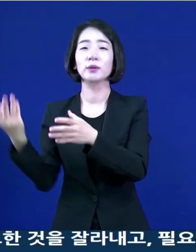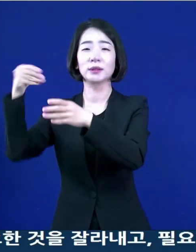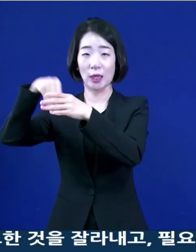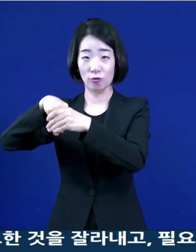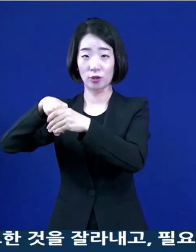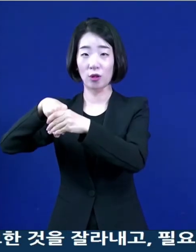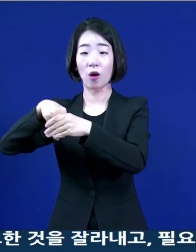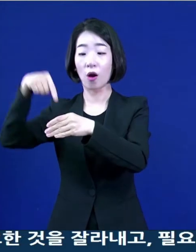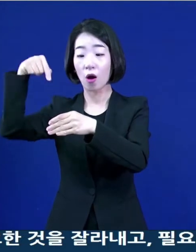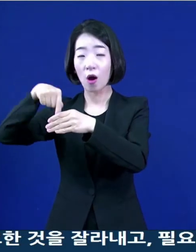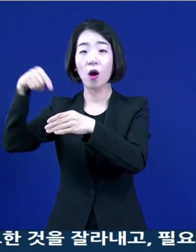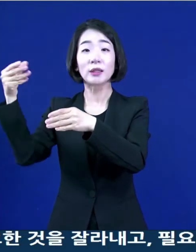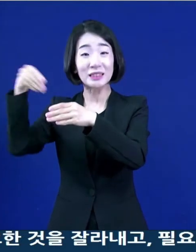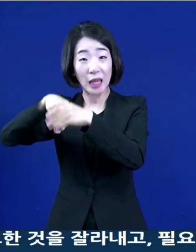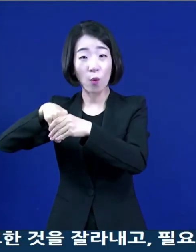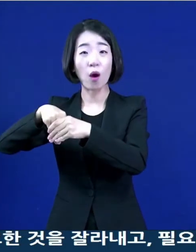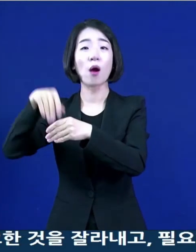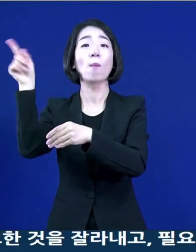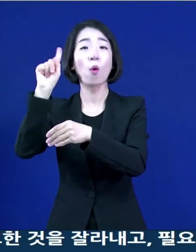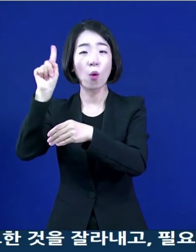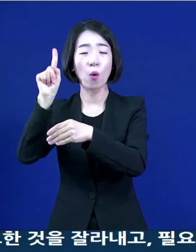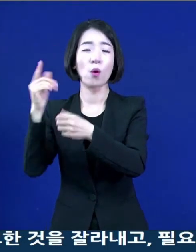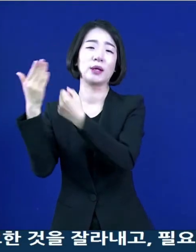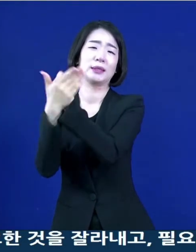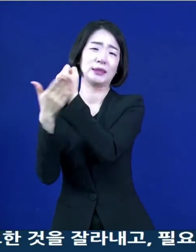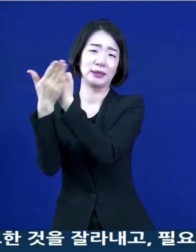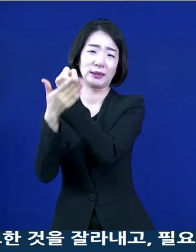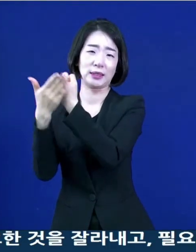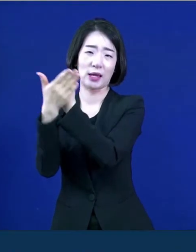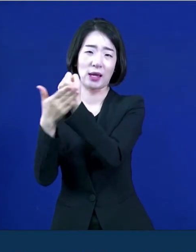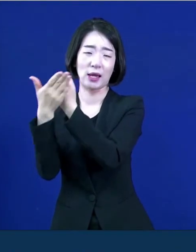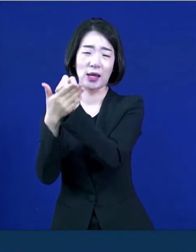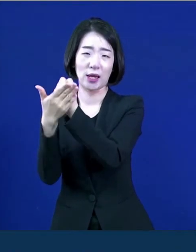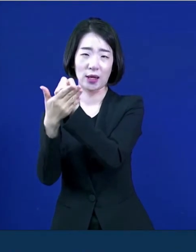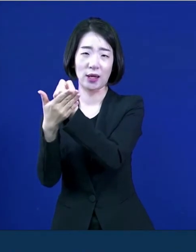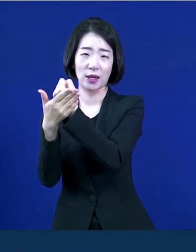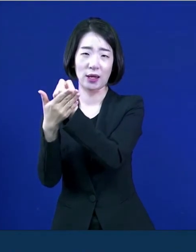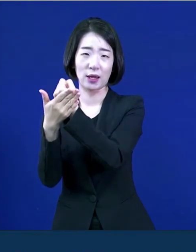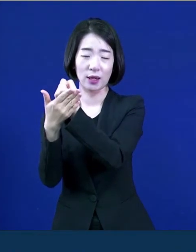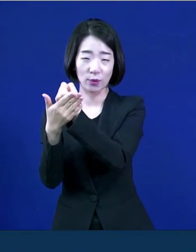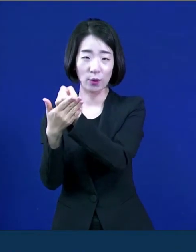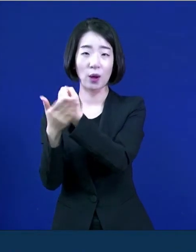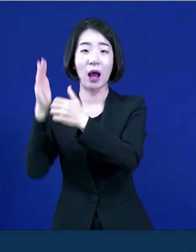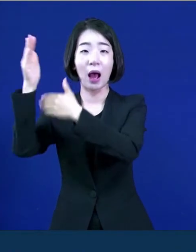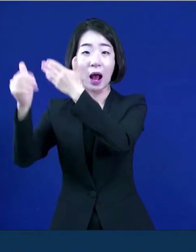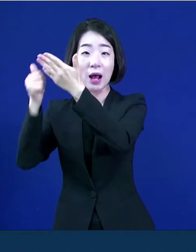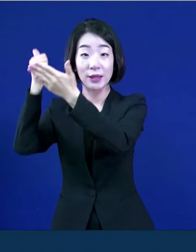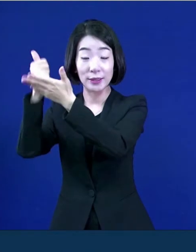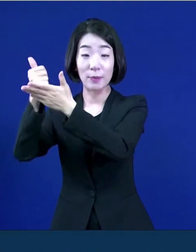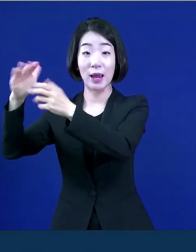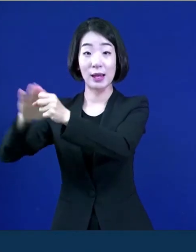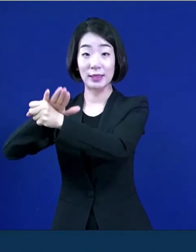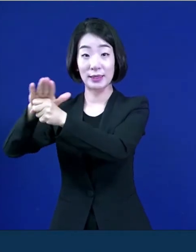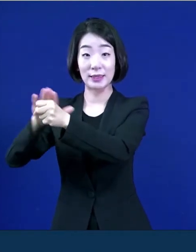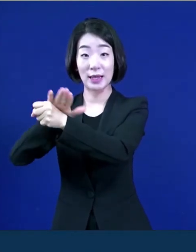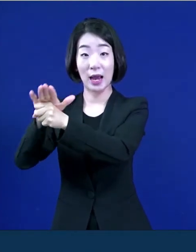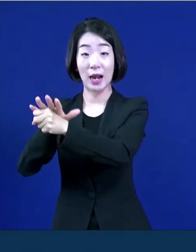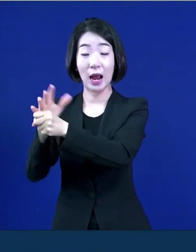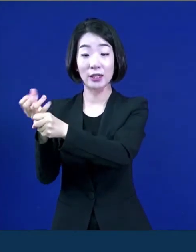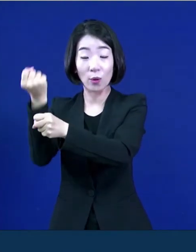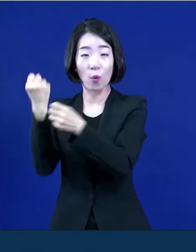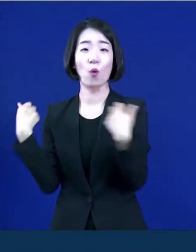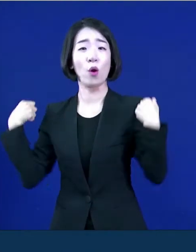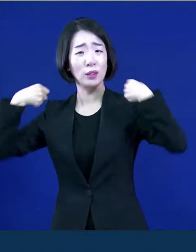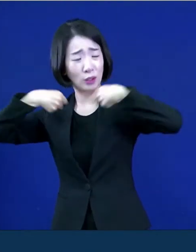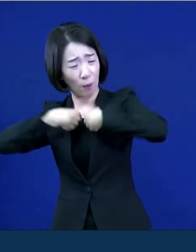넣고, 잘못된 것을 덮고, 하나님의 사랑으로 옷 입고, 덮고